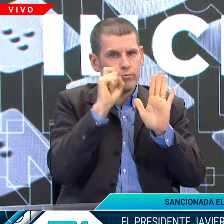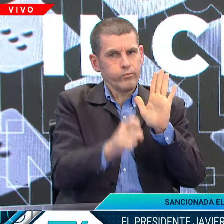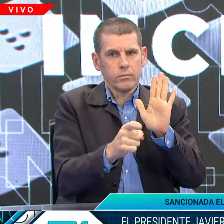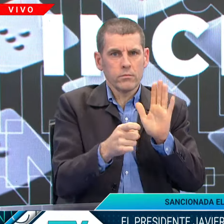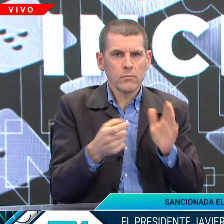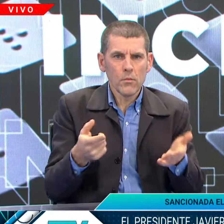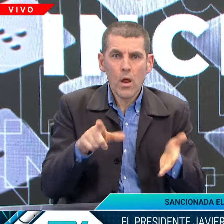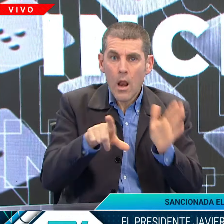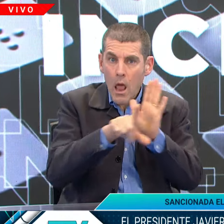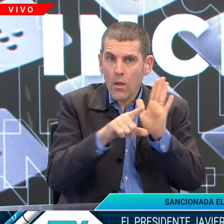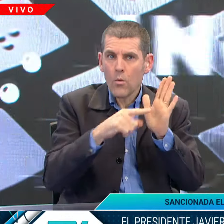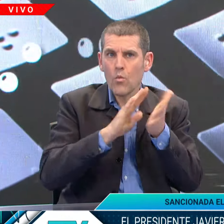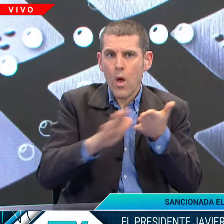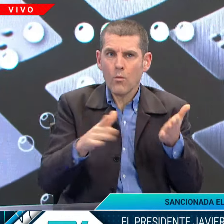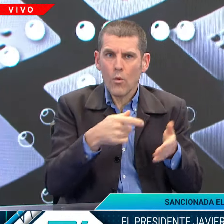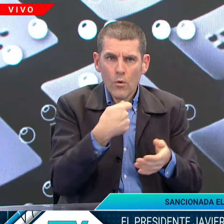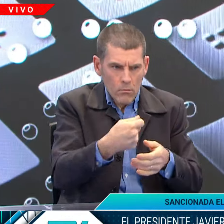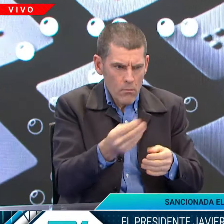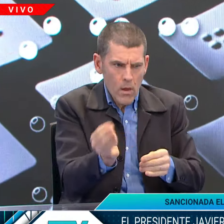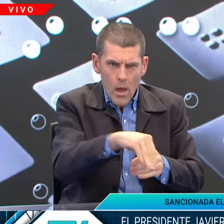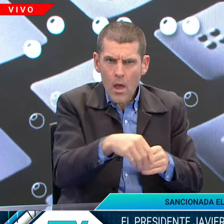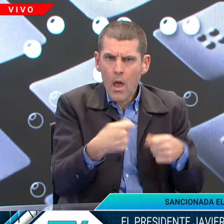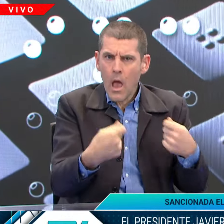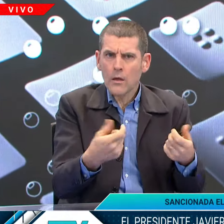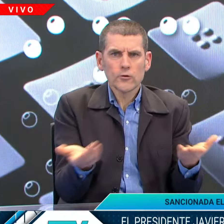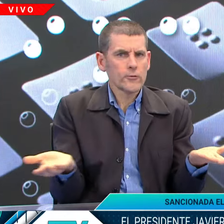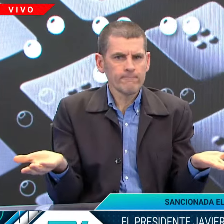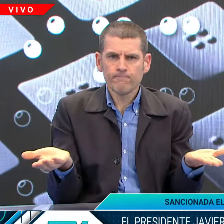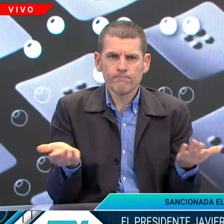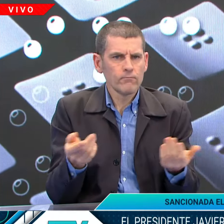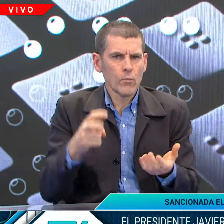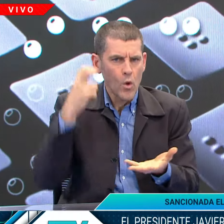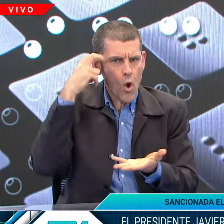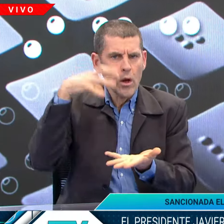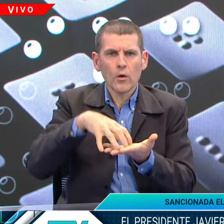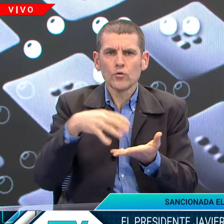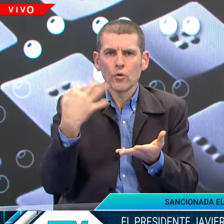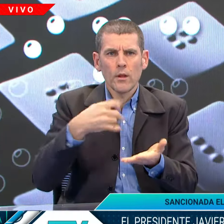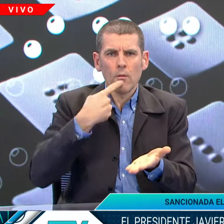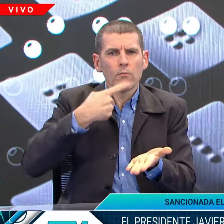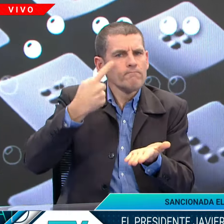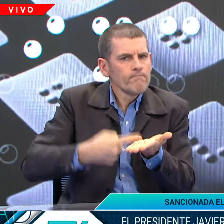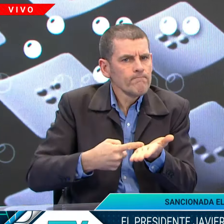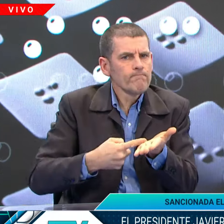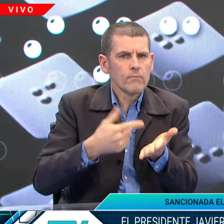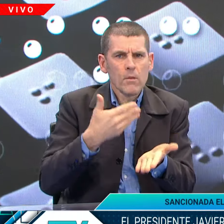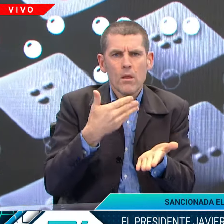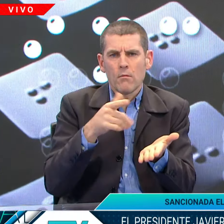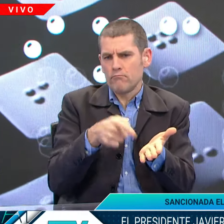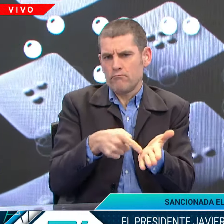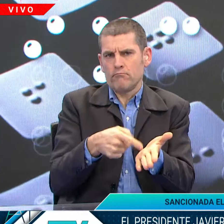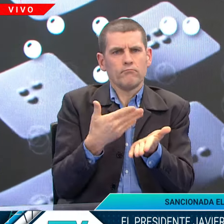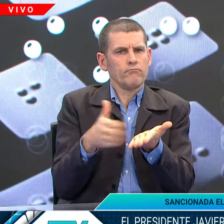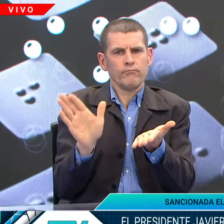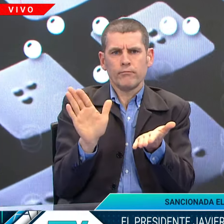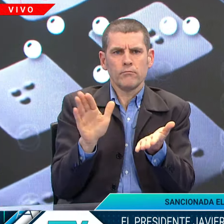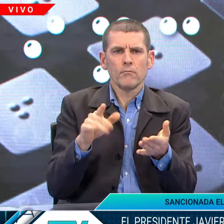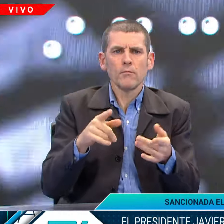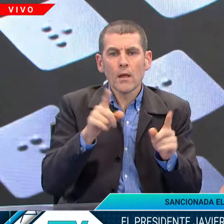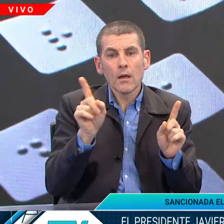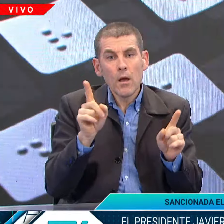adicionales. El Congreso ahora tiene la potestad de decidir si acepta el veto presidencial